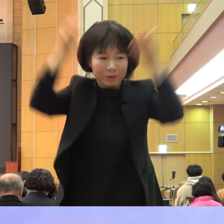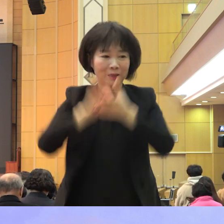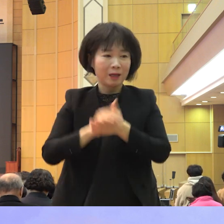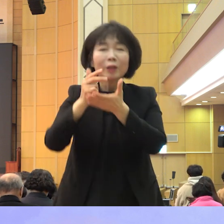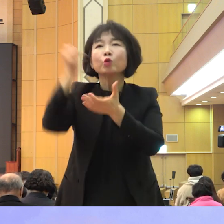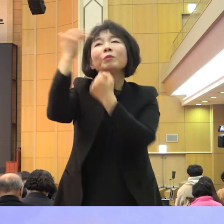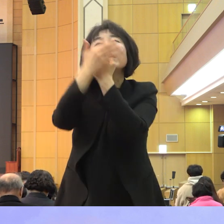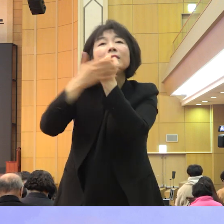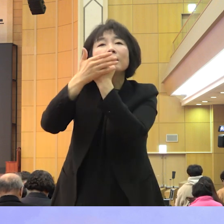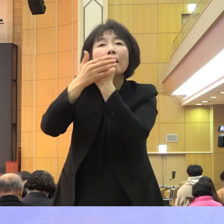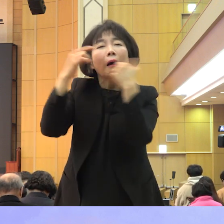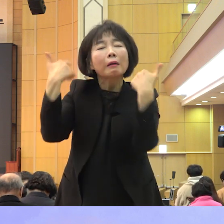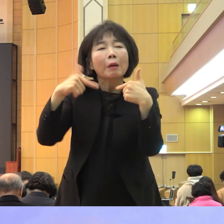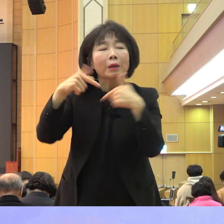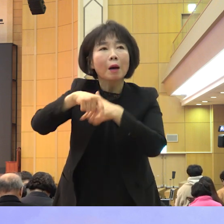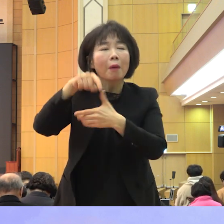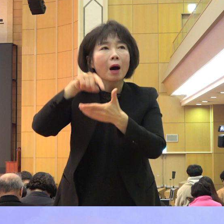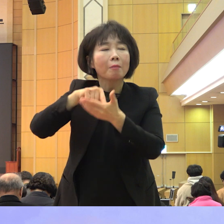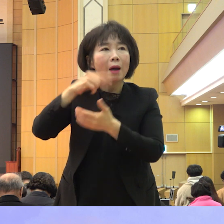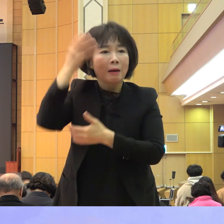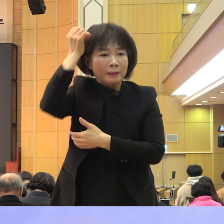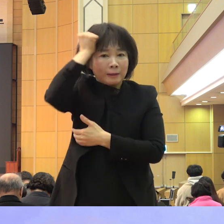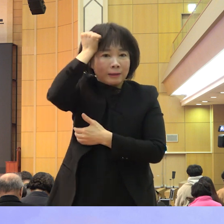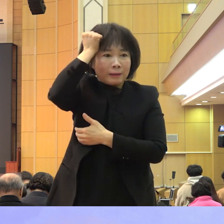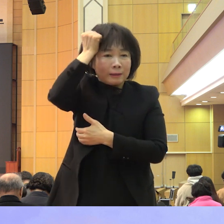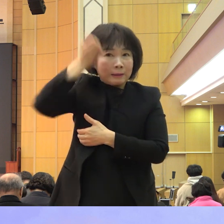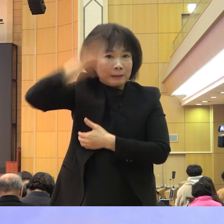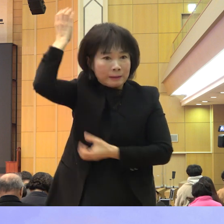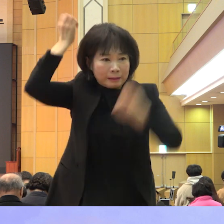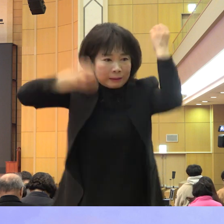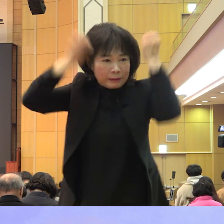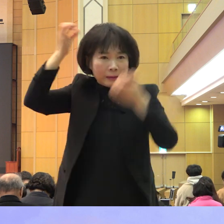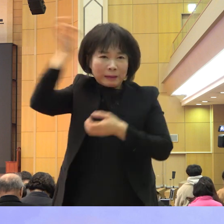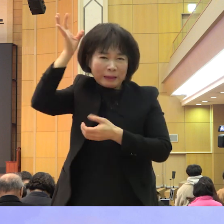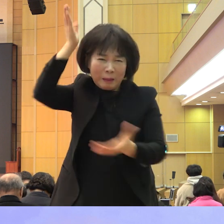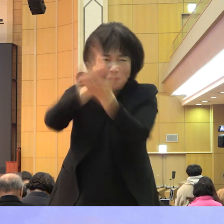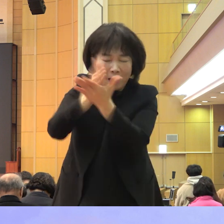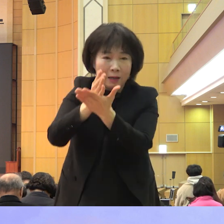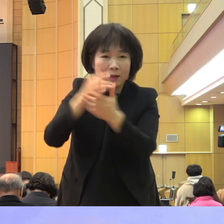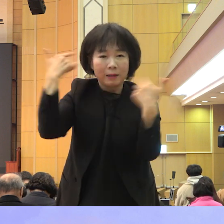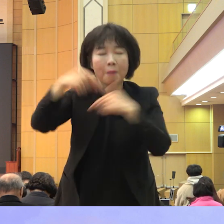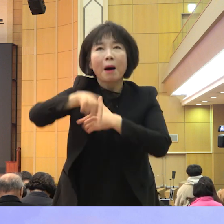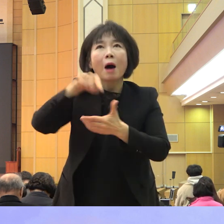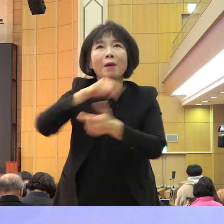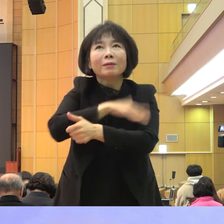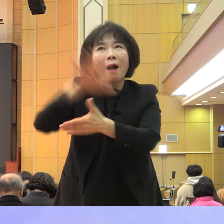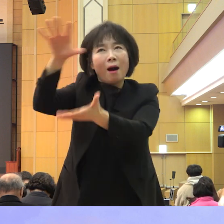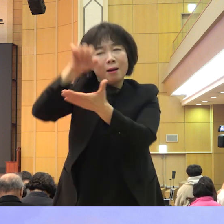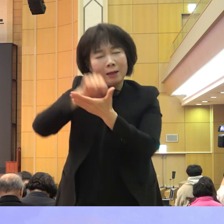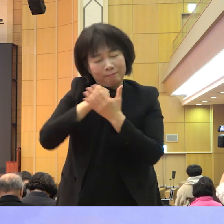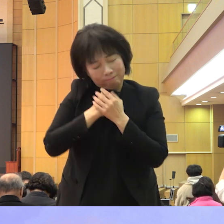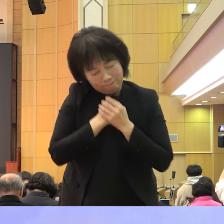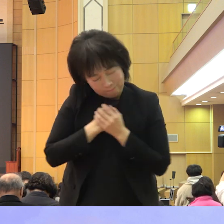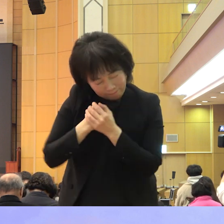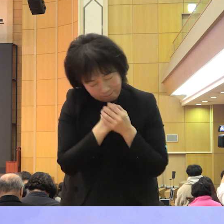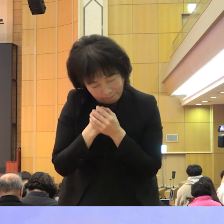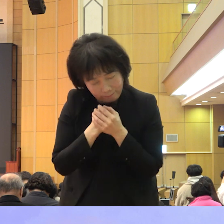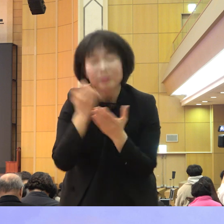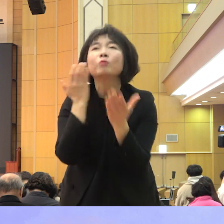주님의 은혜를 늘 잊지 말고 늘 마음에 간직하게 하시고